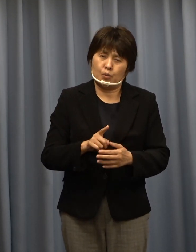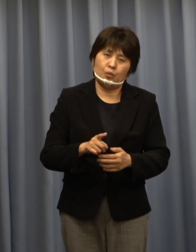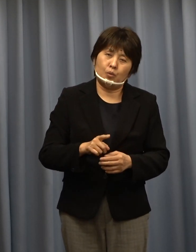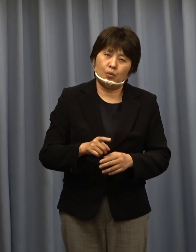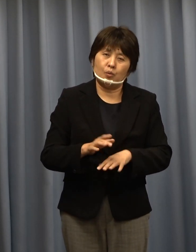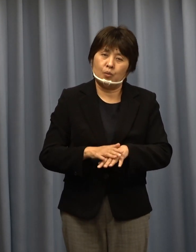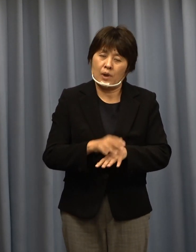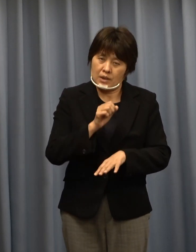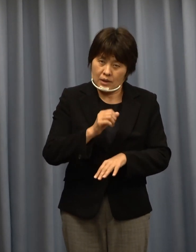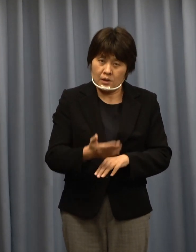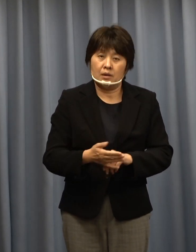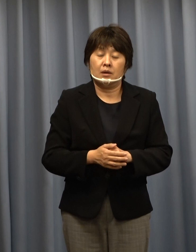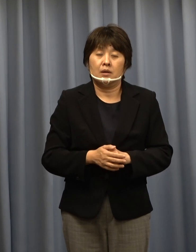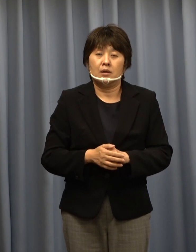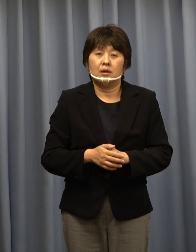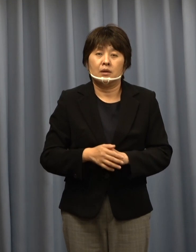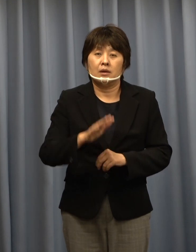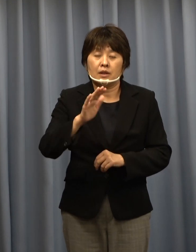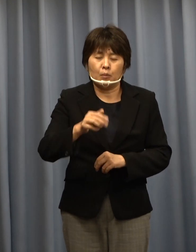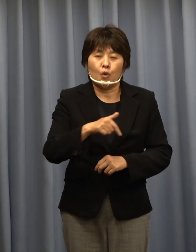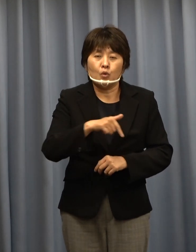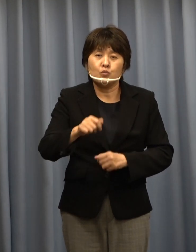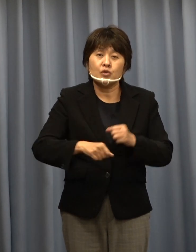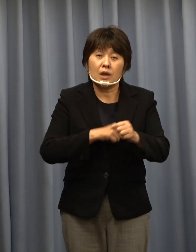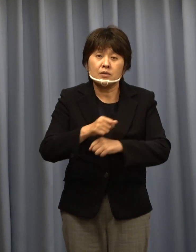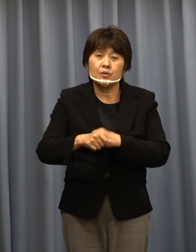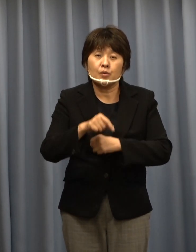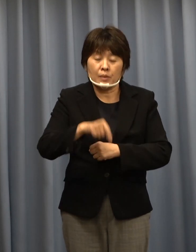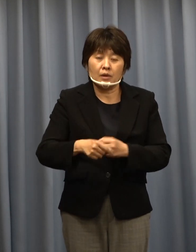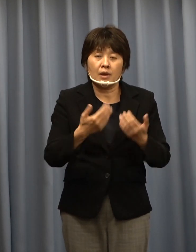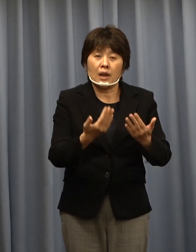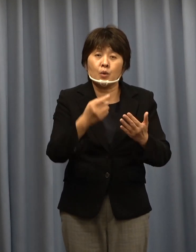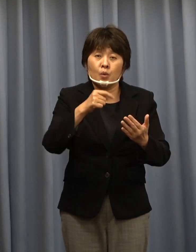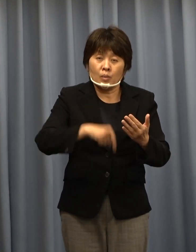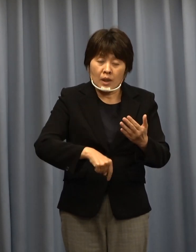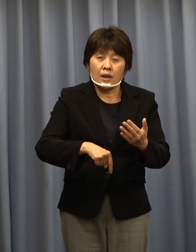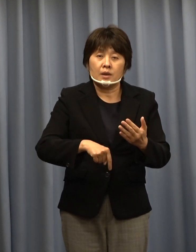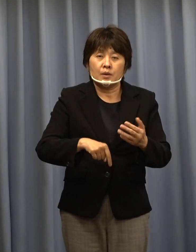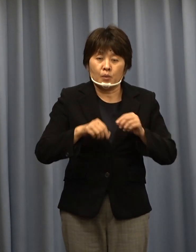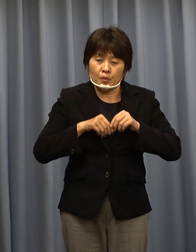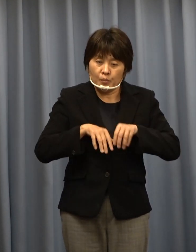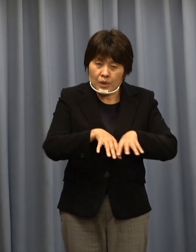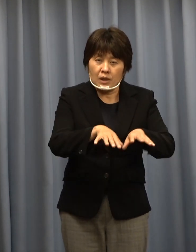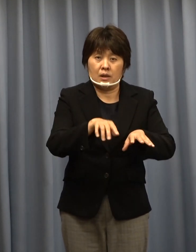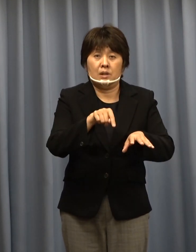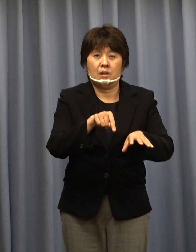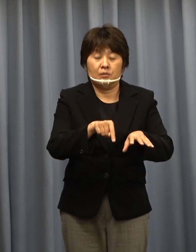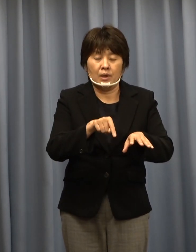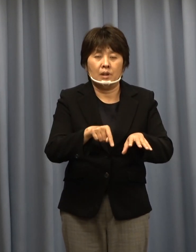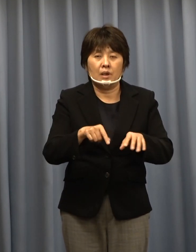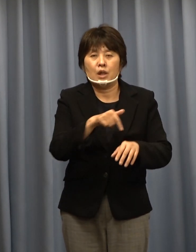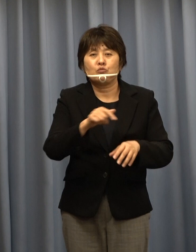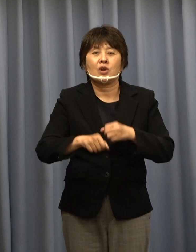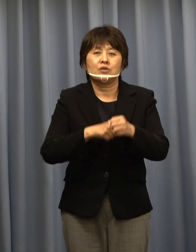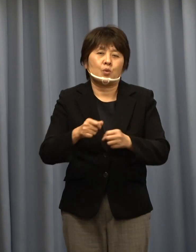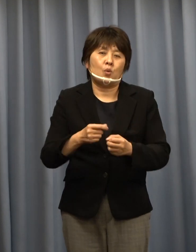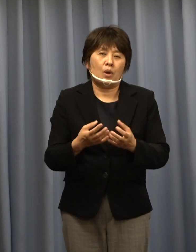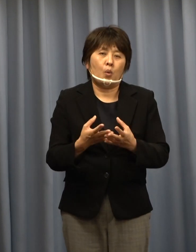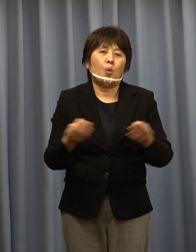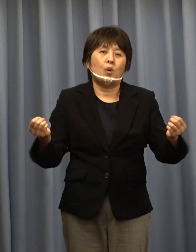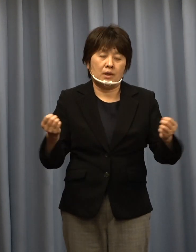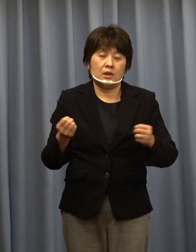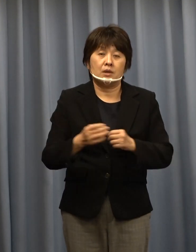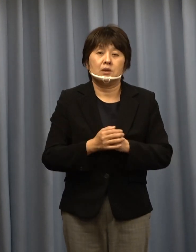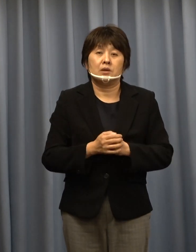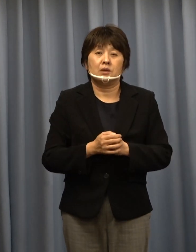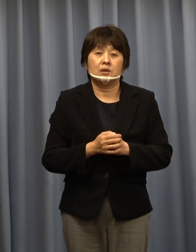部活においてというのは、どうしても学校内の感染については部活における感染が非常に多いということ